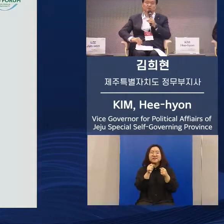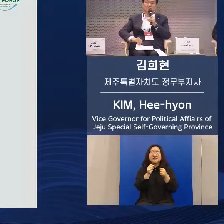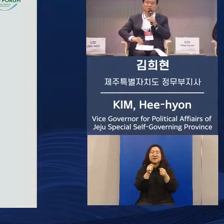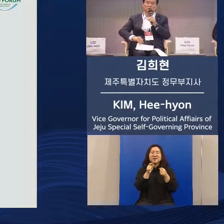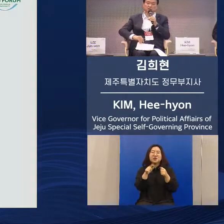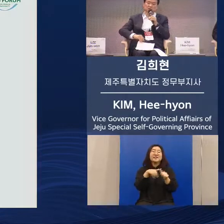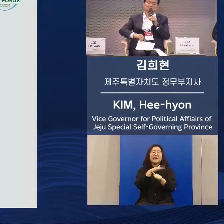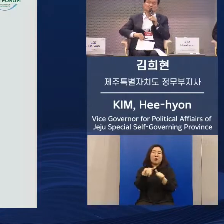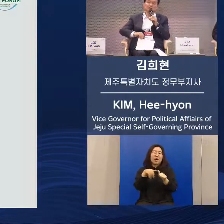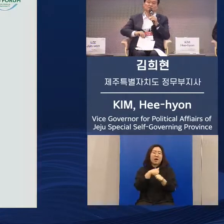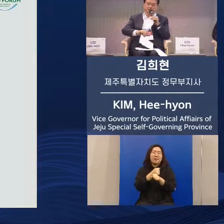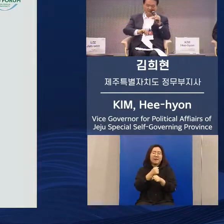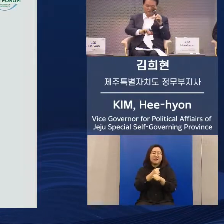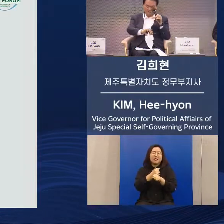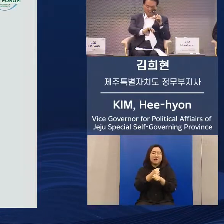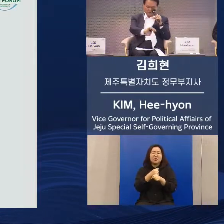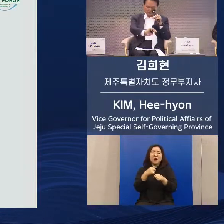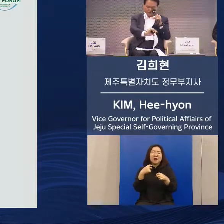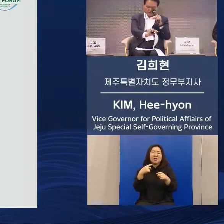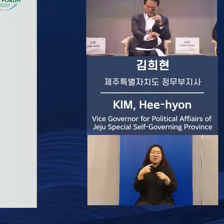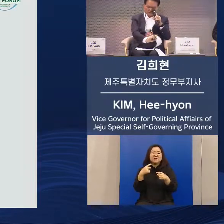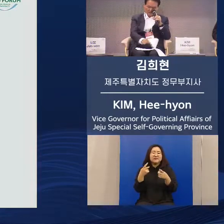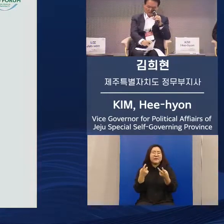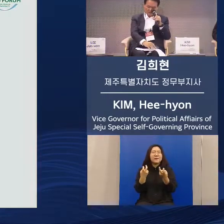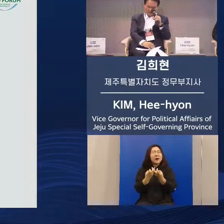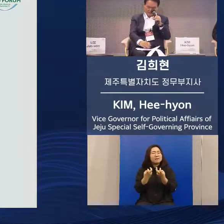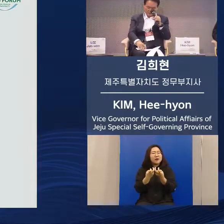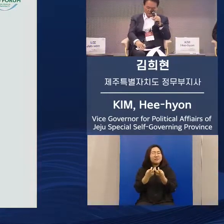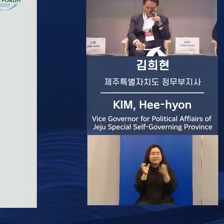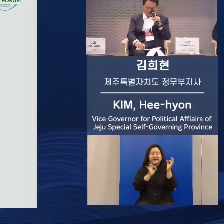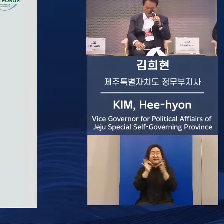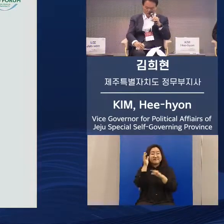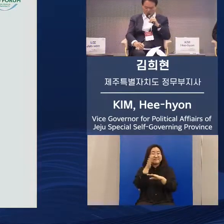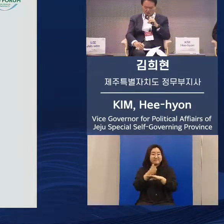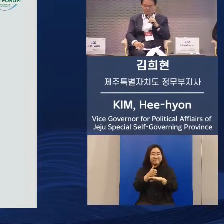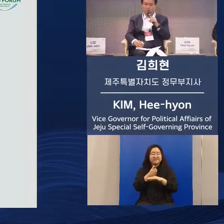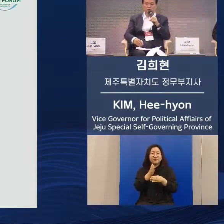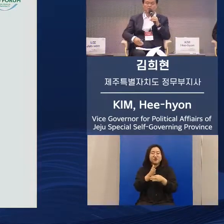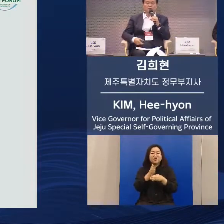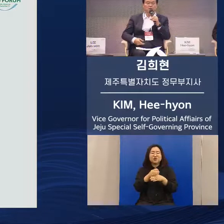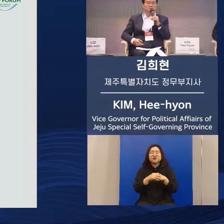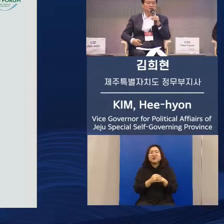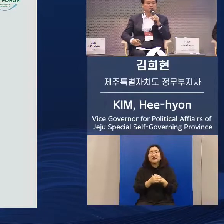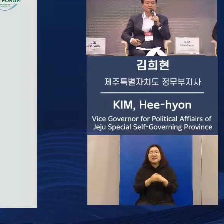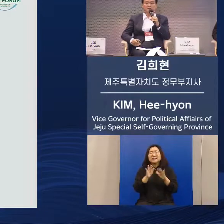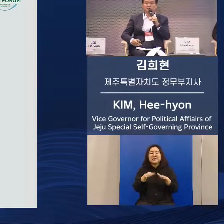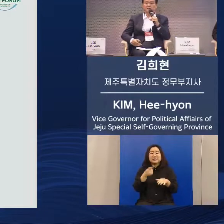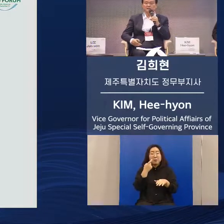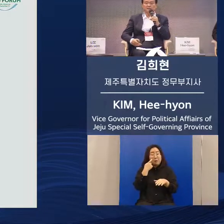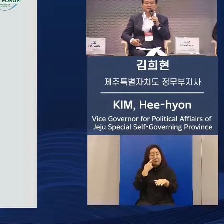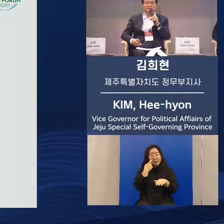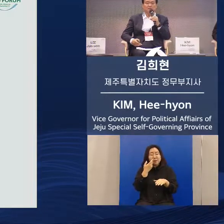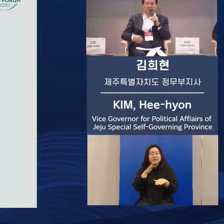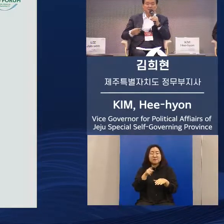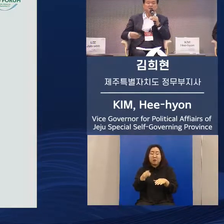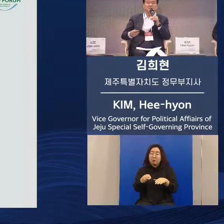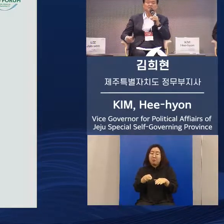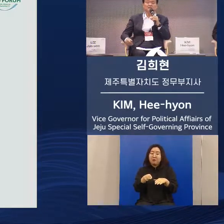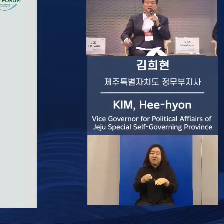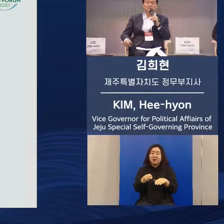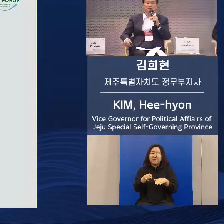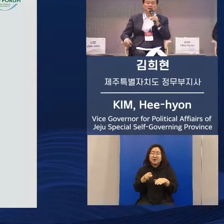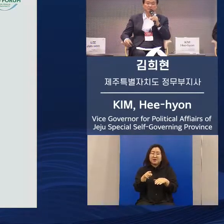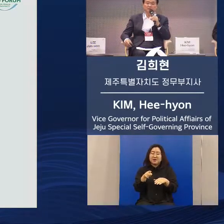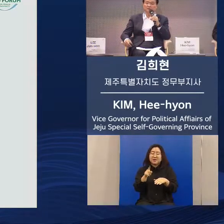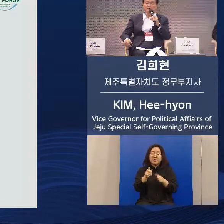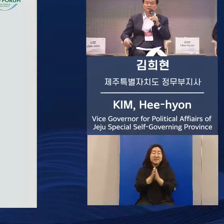기회를 주려고 어떤 정책 발굴을 지금 하고 있는 중이고, 앞으로 시범적으로 운영되고 있지만 이러한 분야에서 많은